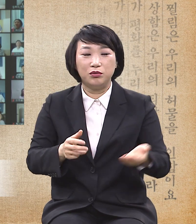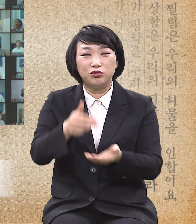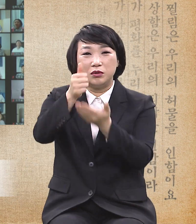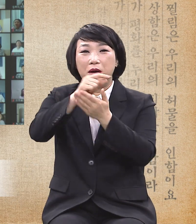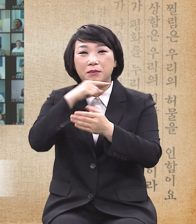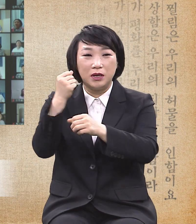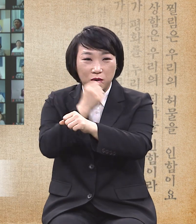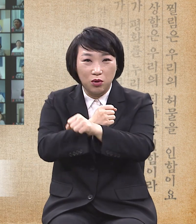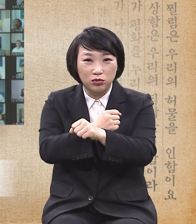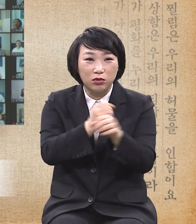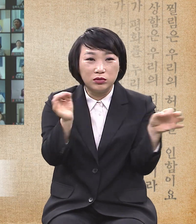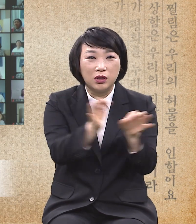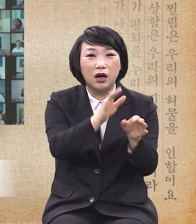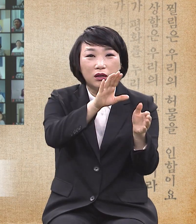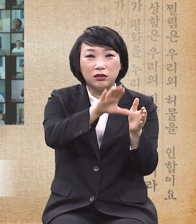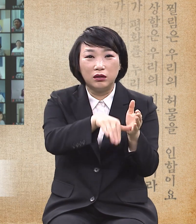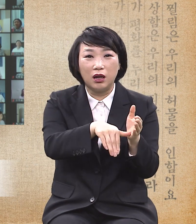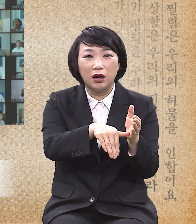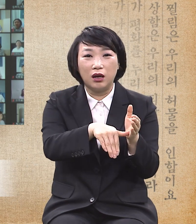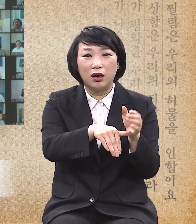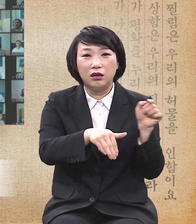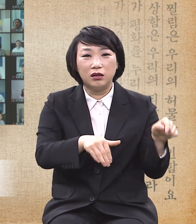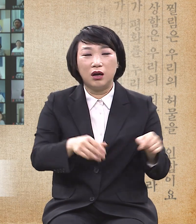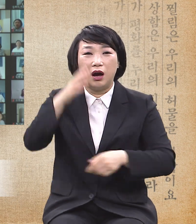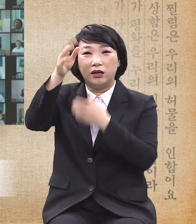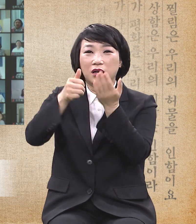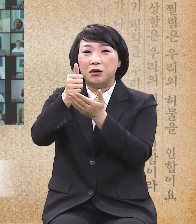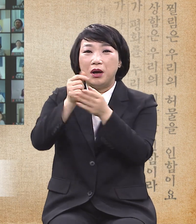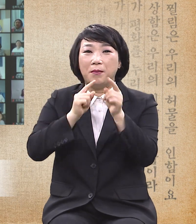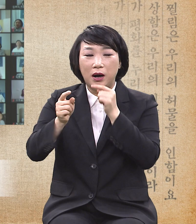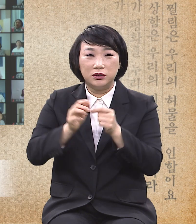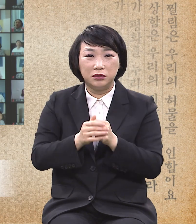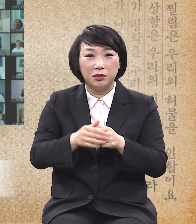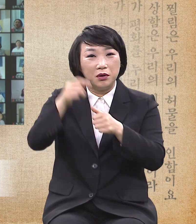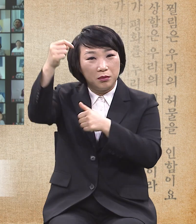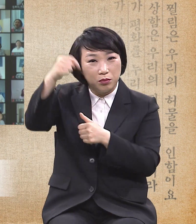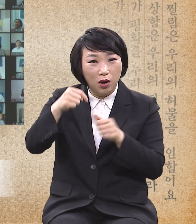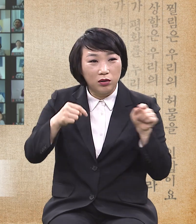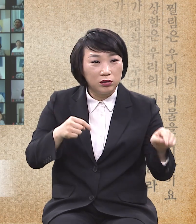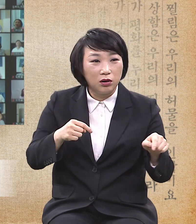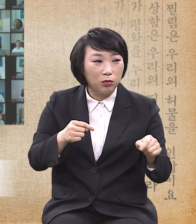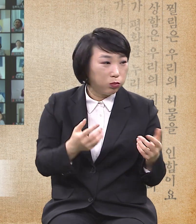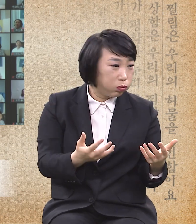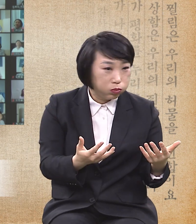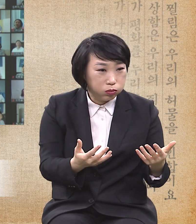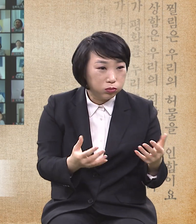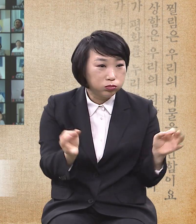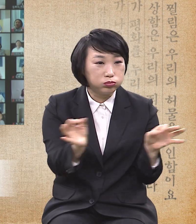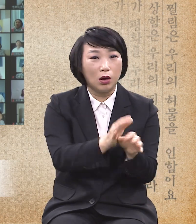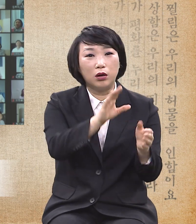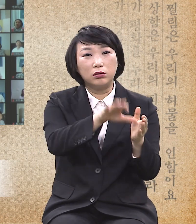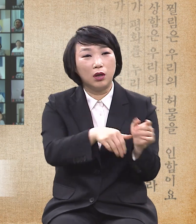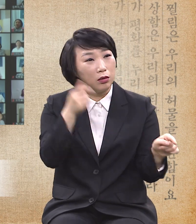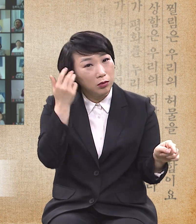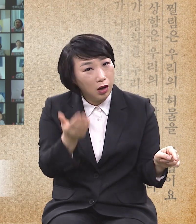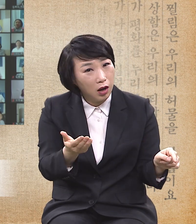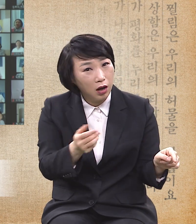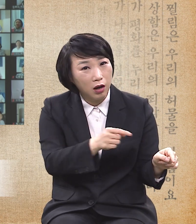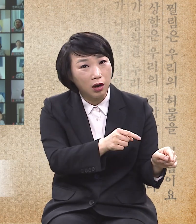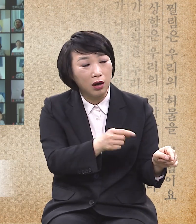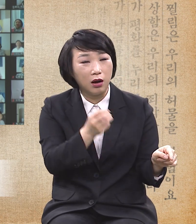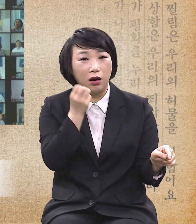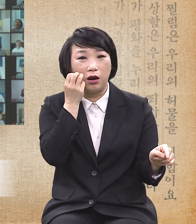피의 공로가 사라진 때, 하나님의 말씀과 명령이 어디 갔나? 없는 때인가?